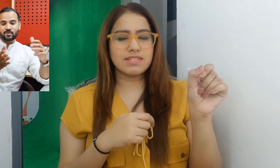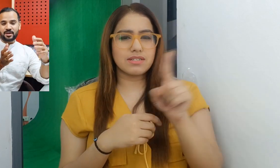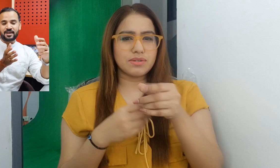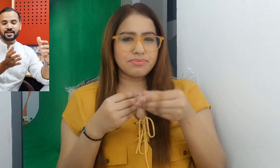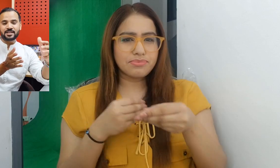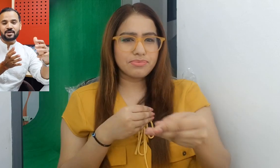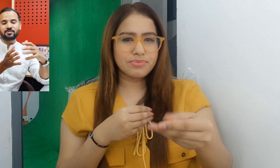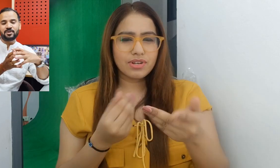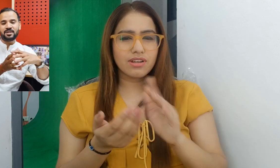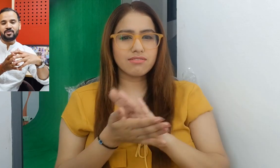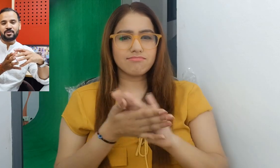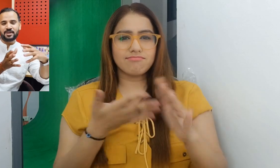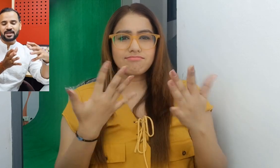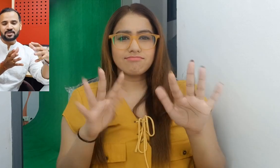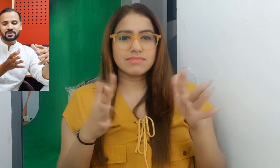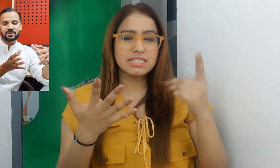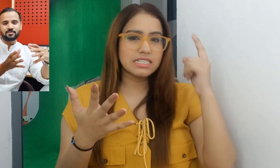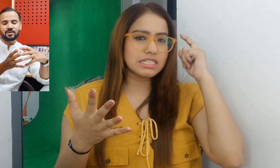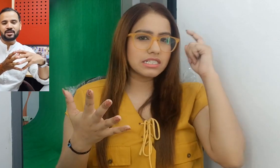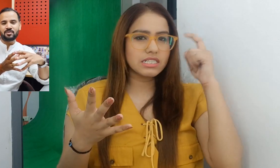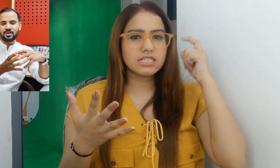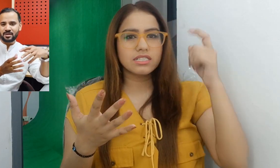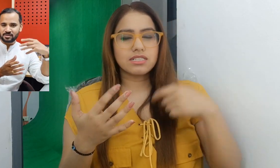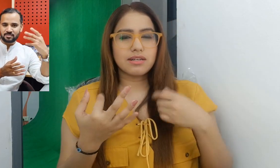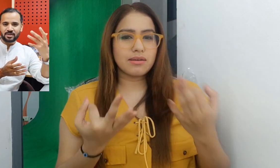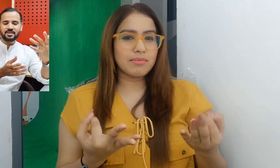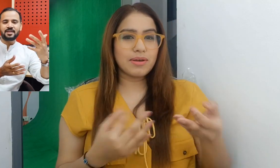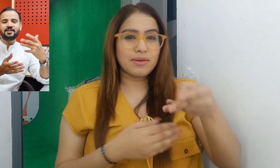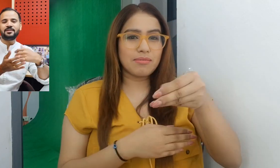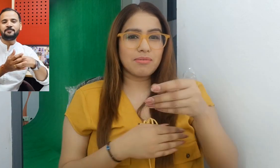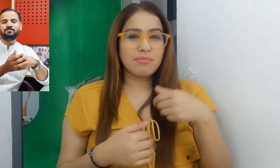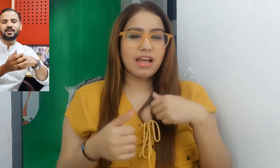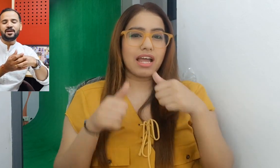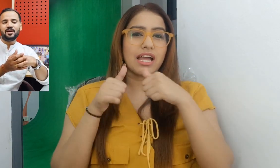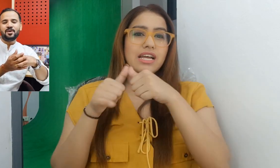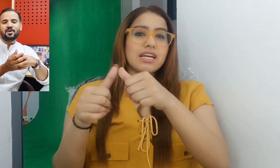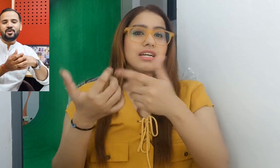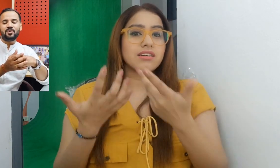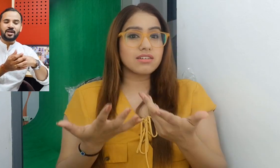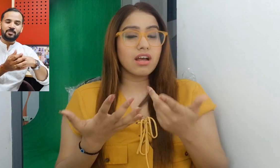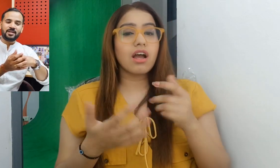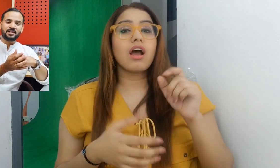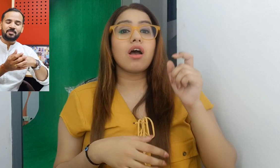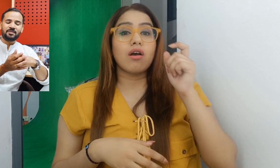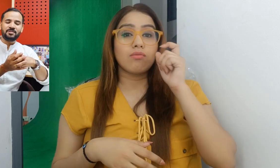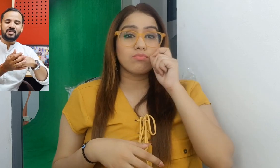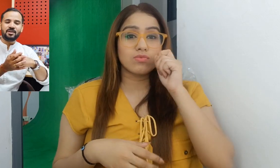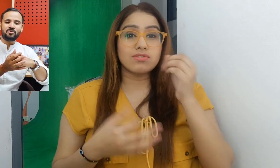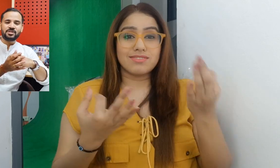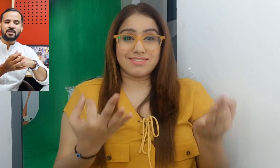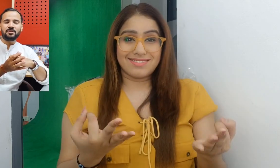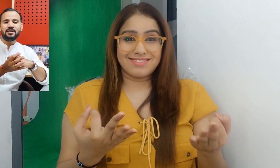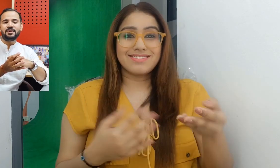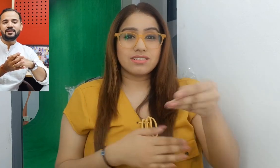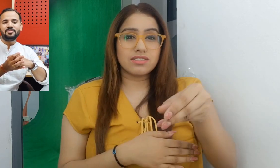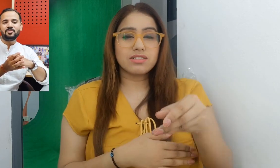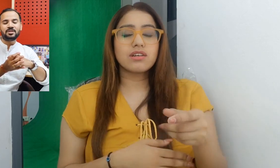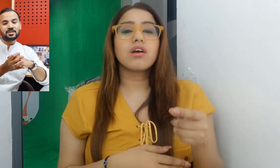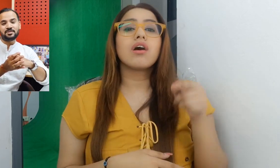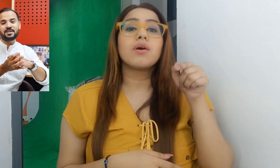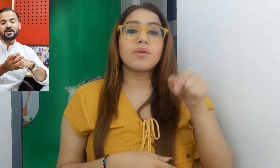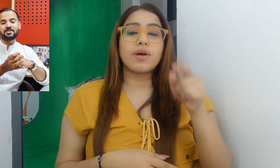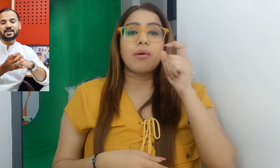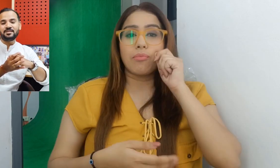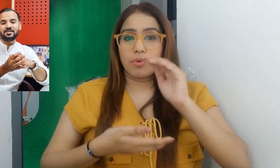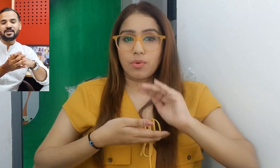जैसे जैसे वो डेडलाइन समाप्त हो रही थी, वो 1 महीने का समय समाप्त हो रहा था, उनकी टेंशन बढ़ती जा रही थी। उनका एक बेटा था, बड़ा विद्वान, होशियार, बुद्धिमान। तो